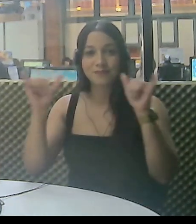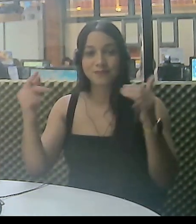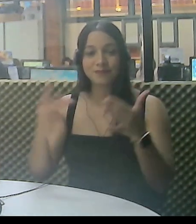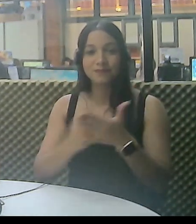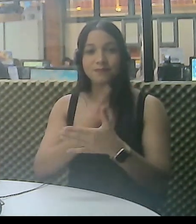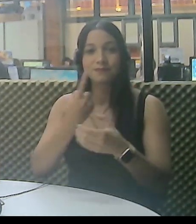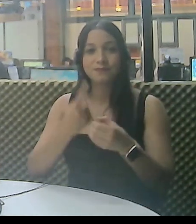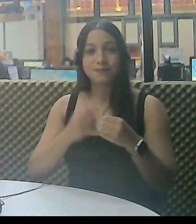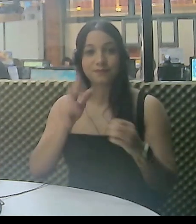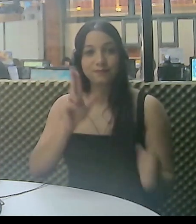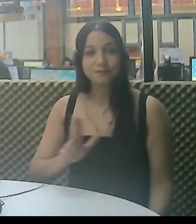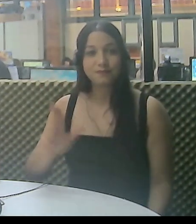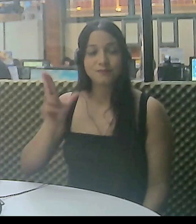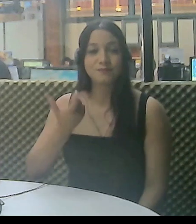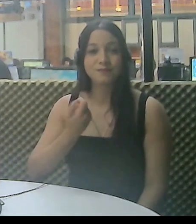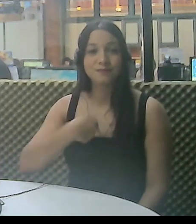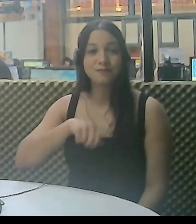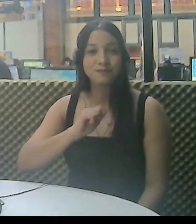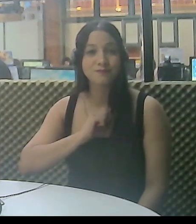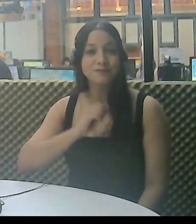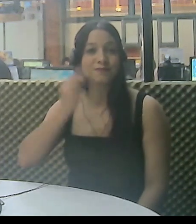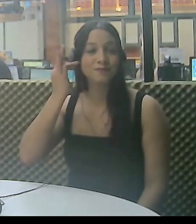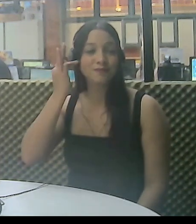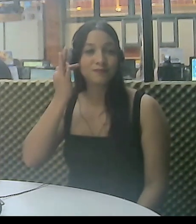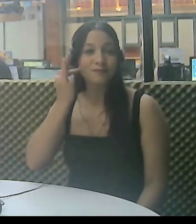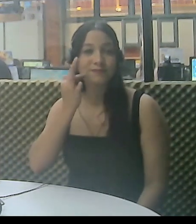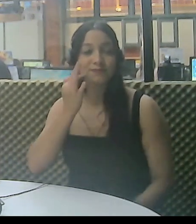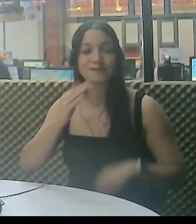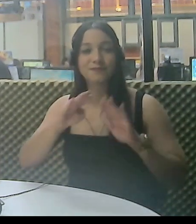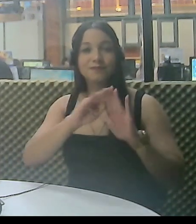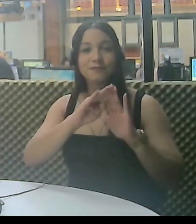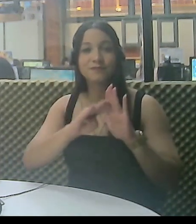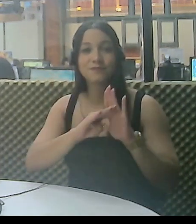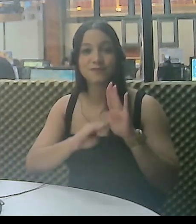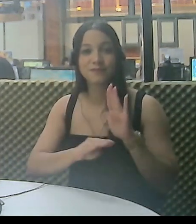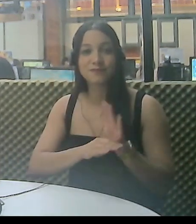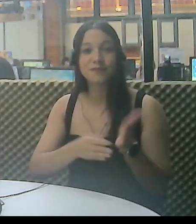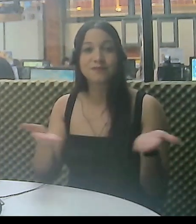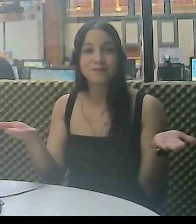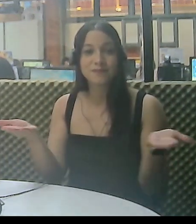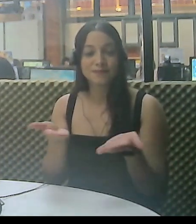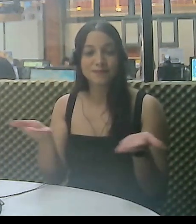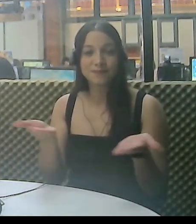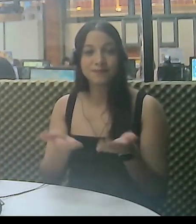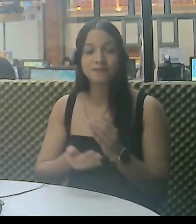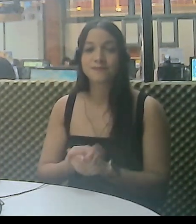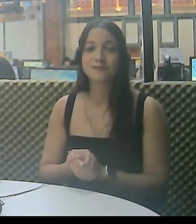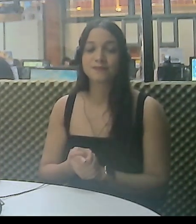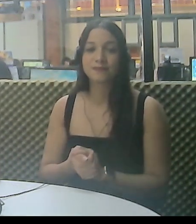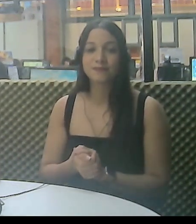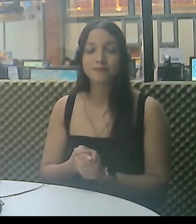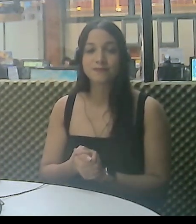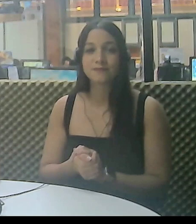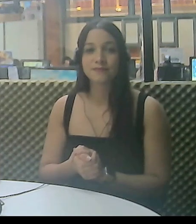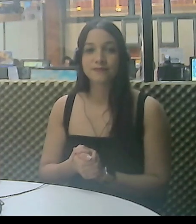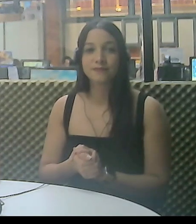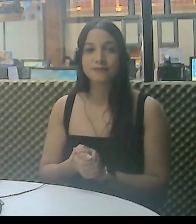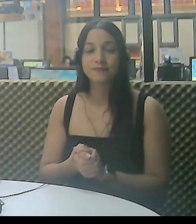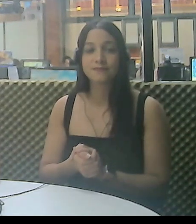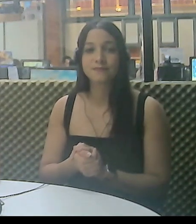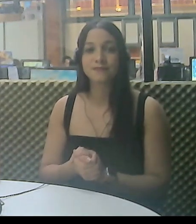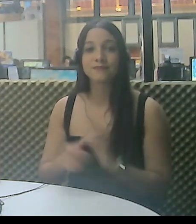fato acontece em Uberlândia. Eu sou o Fernando Cássio. Começamos com os destaques da edição de hoje.